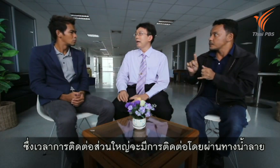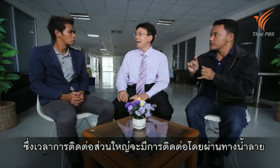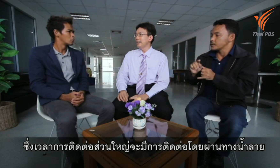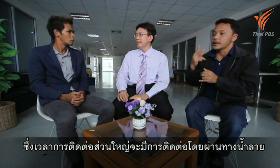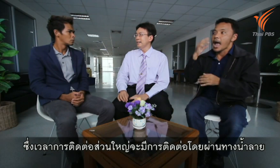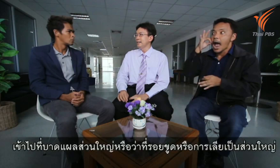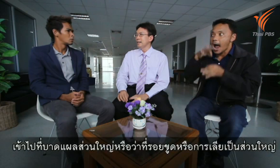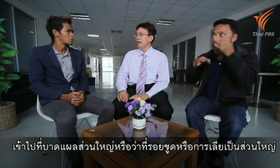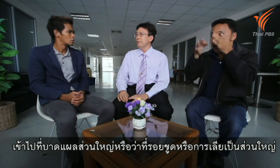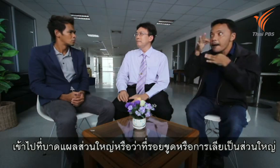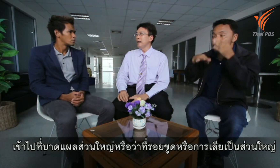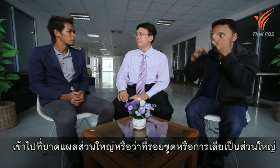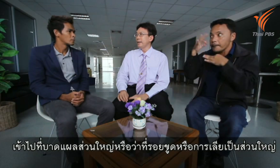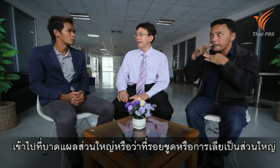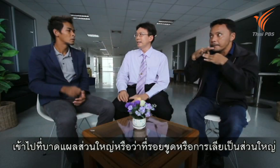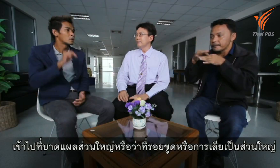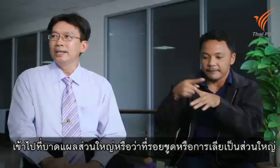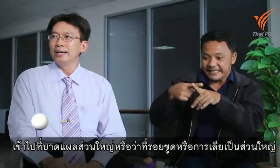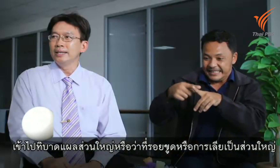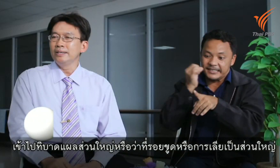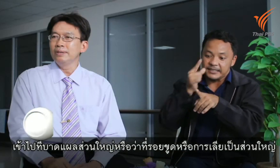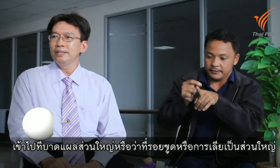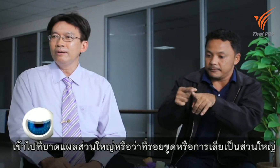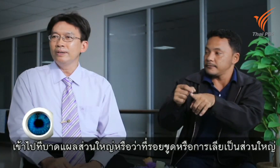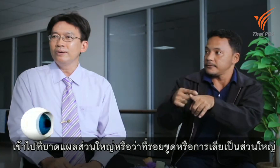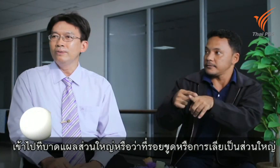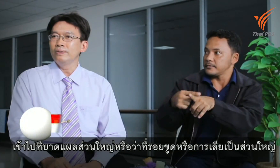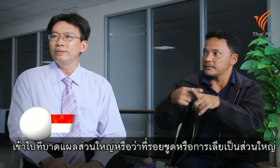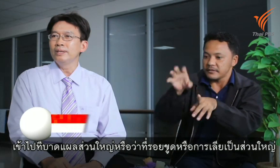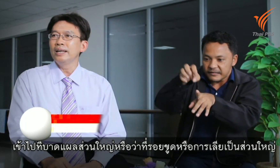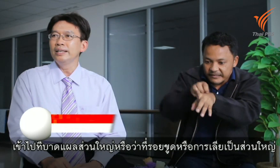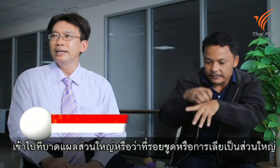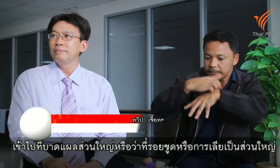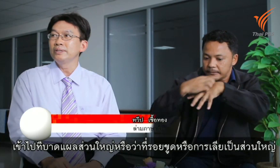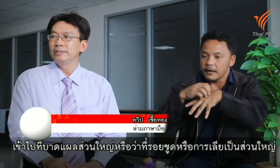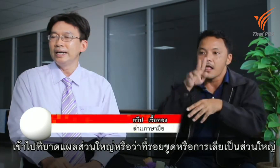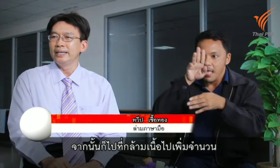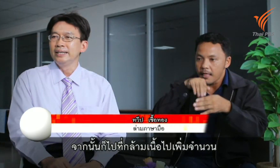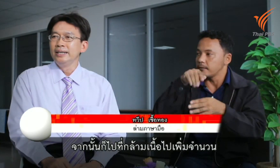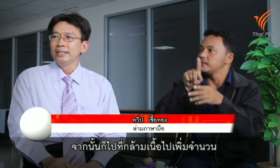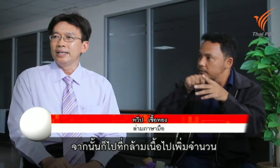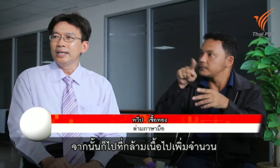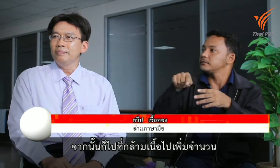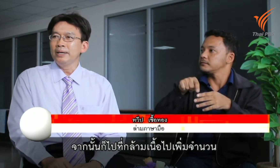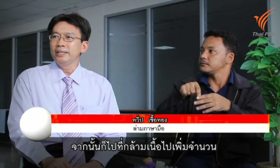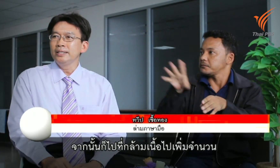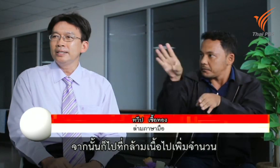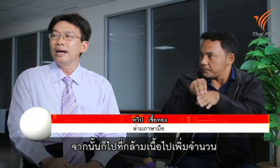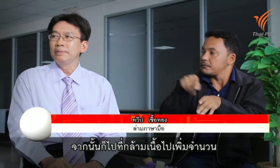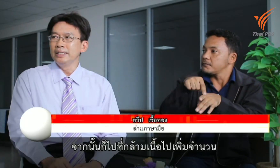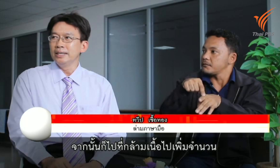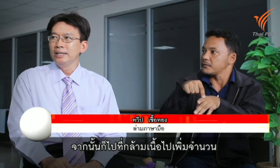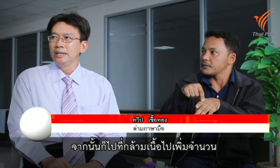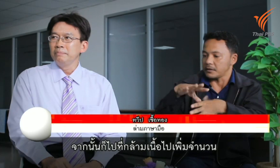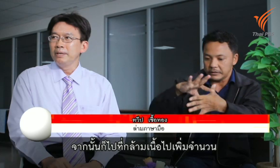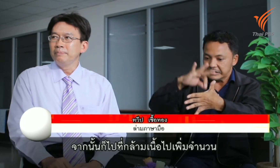างน้ำลายนะเข้าไปที่บาดแผลนะส่วนใหญ่นะหรือว่าที่รอยขูดหรือการเลียนะเป็นส่วนใหญ่จากนั้นก็ไปที่กล้าม